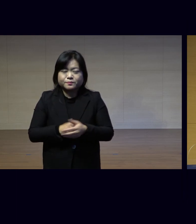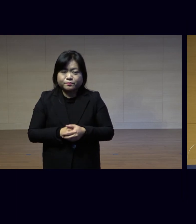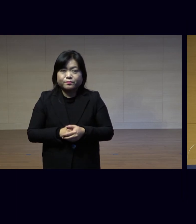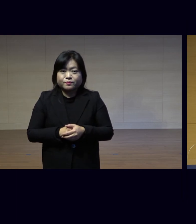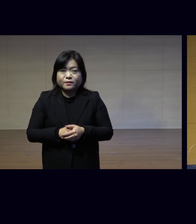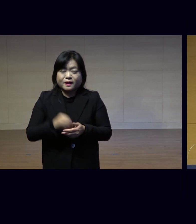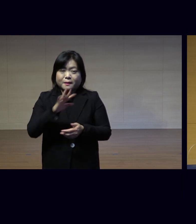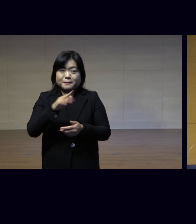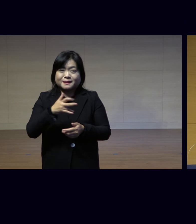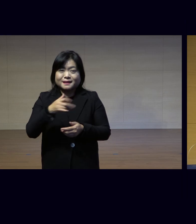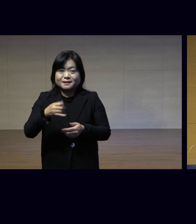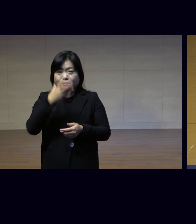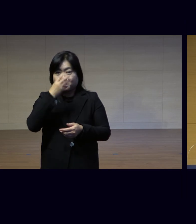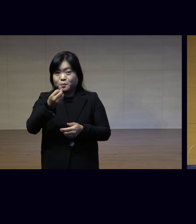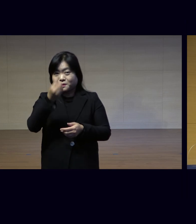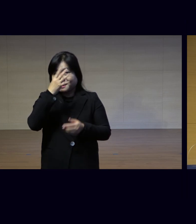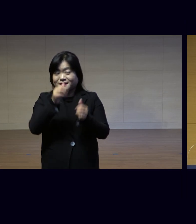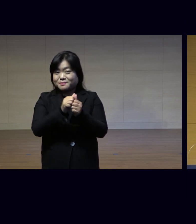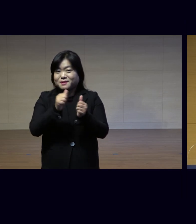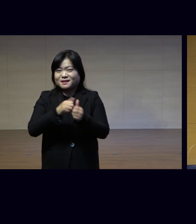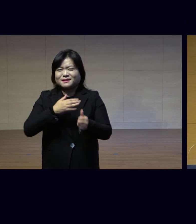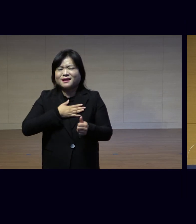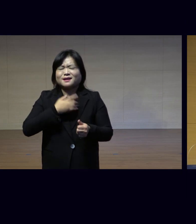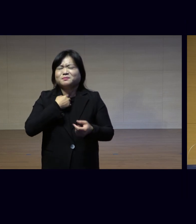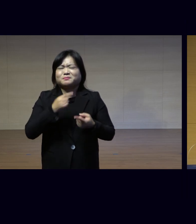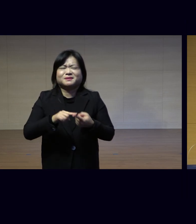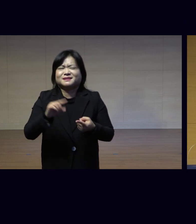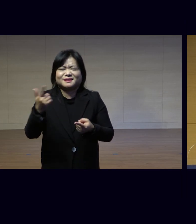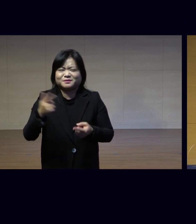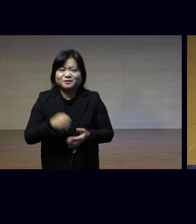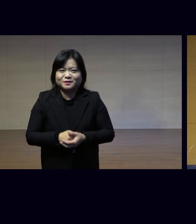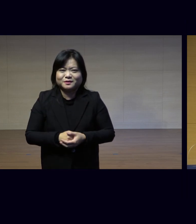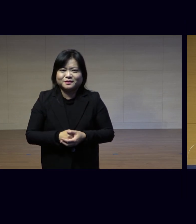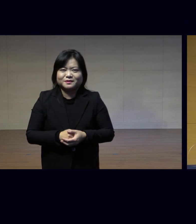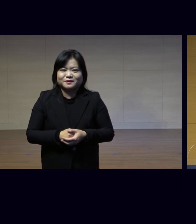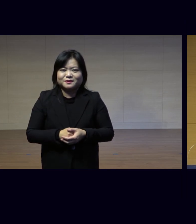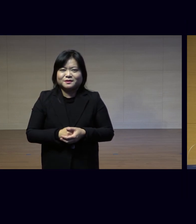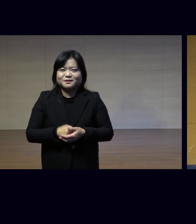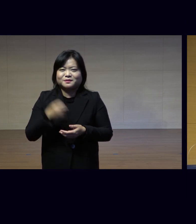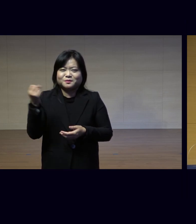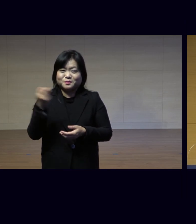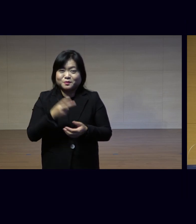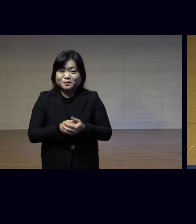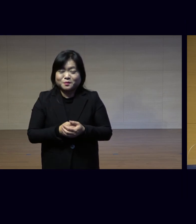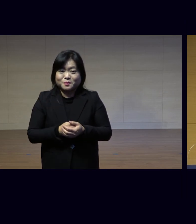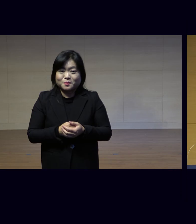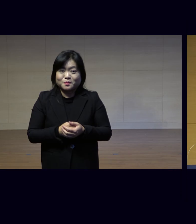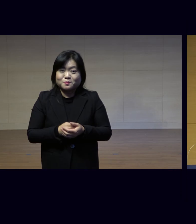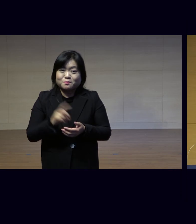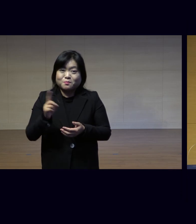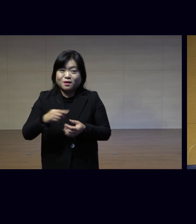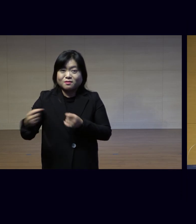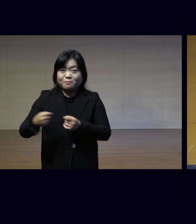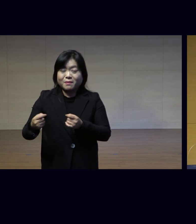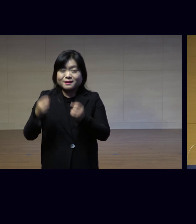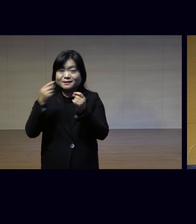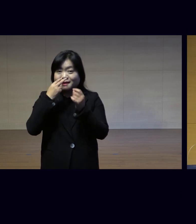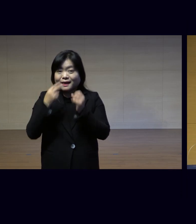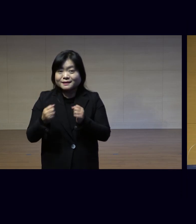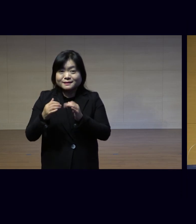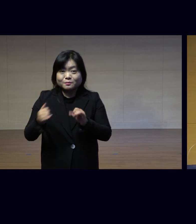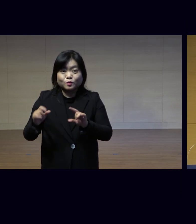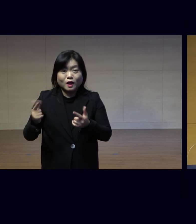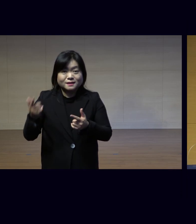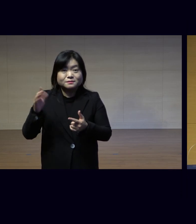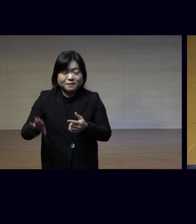발자크를 제가 그렇게 못생긴 남자를 그렇게 좋아할 리도 없고요. 게다가 만질 수 있는 이렇게 옆에 있는 사람도 아닙니다.